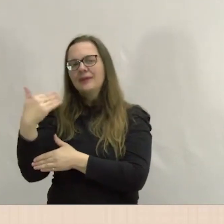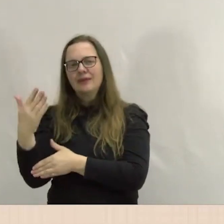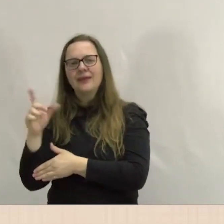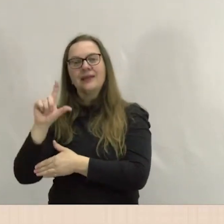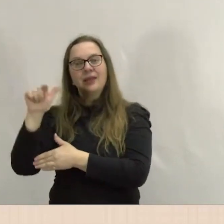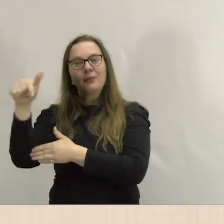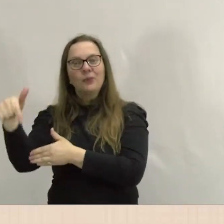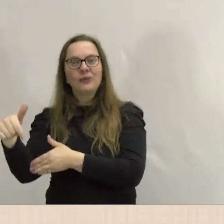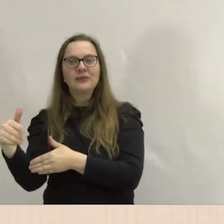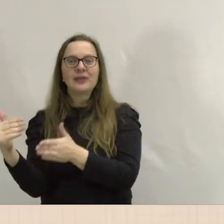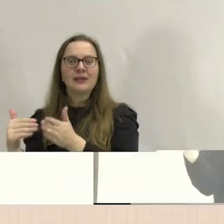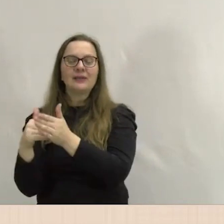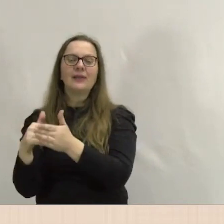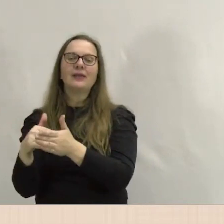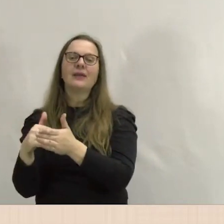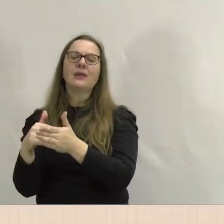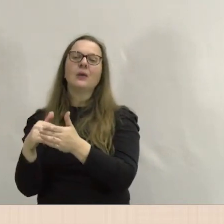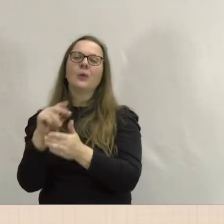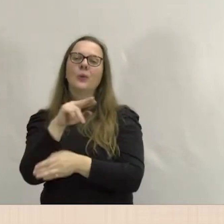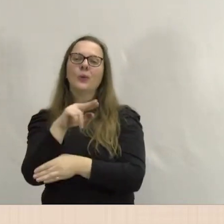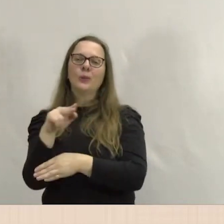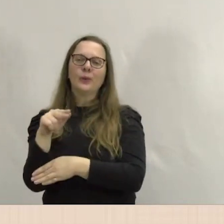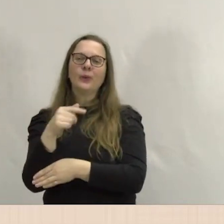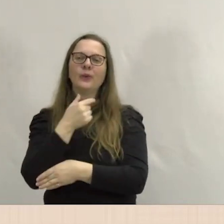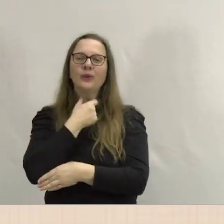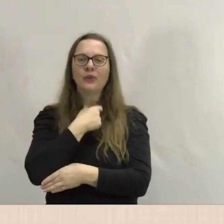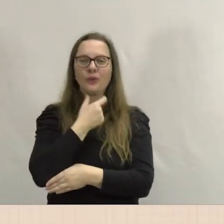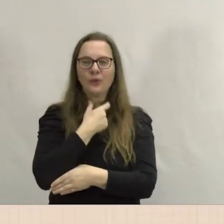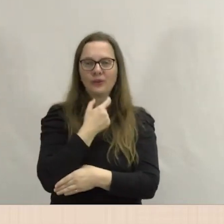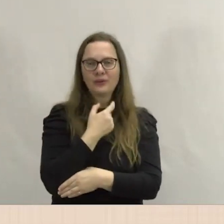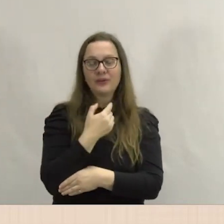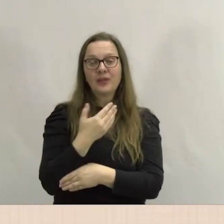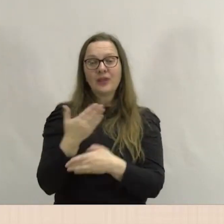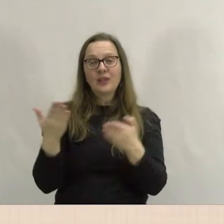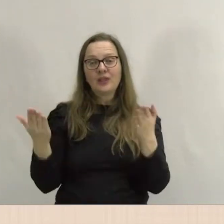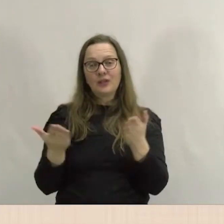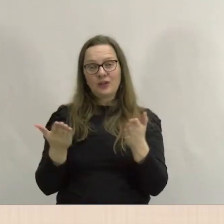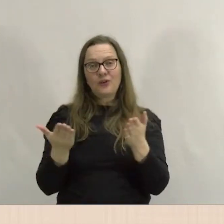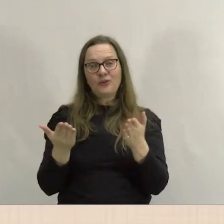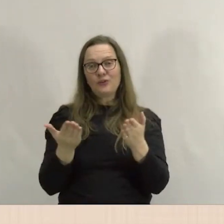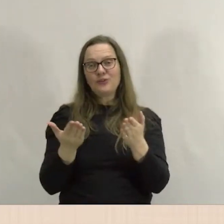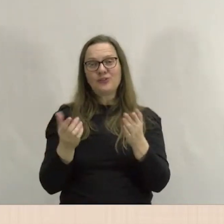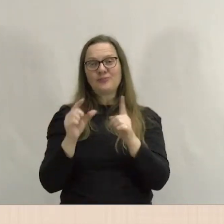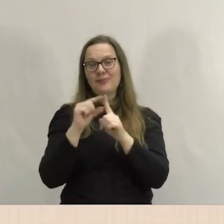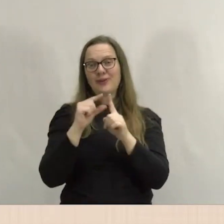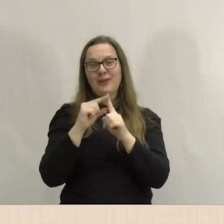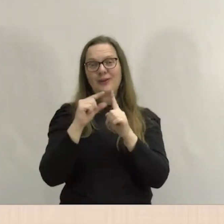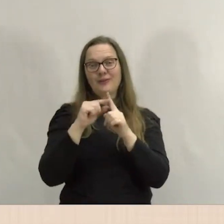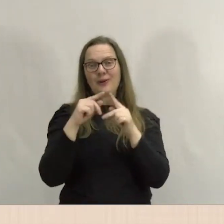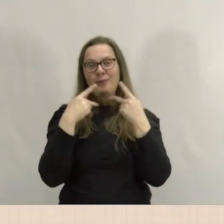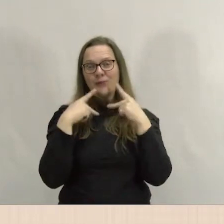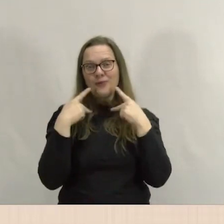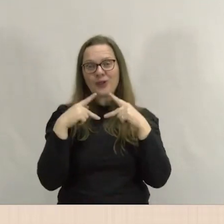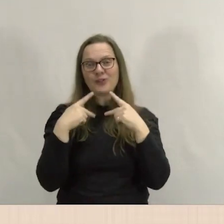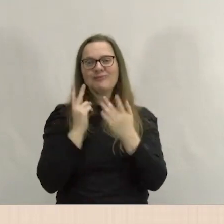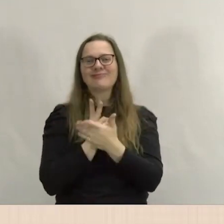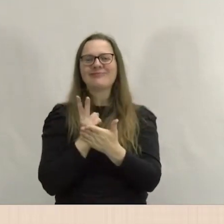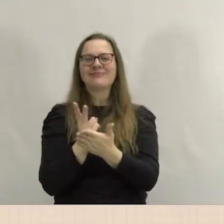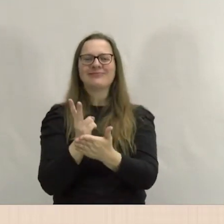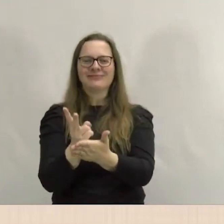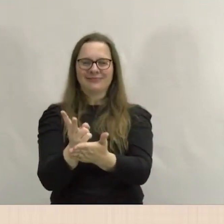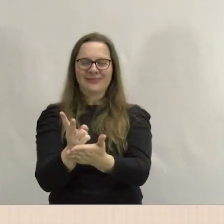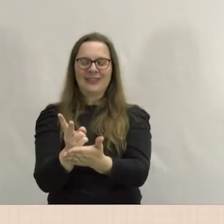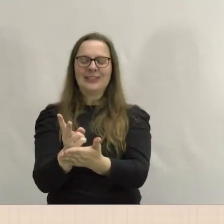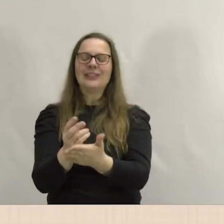realidade. Mas havia a palavra profética, graças a Deus. Havia a palavra profética já. Mas a igreja não estava